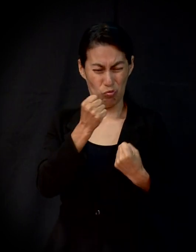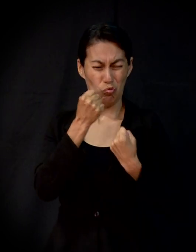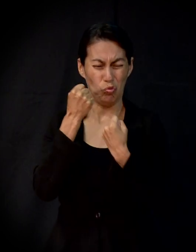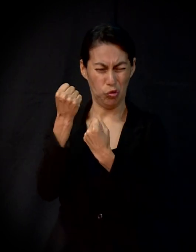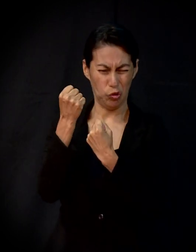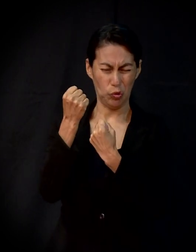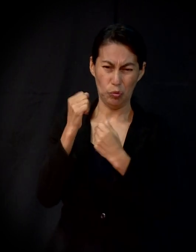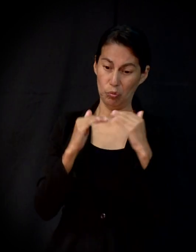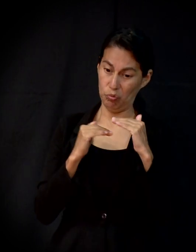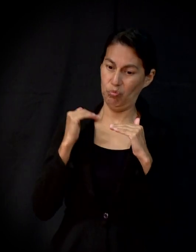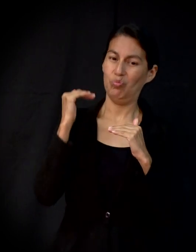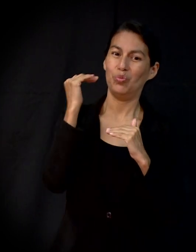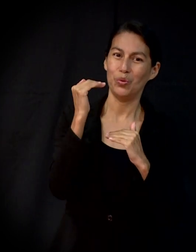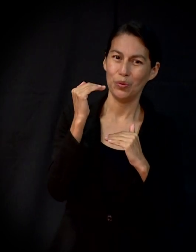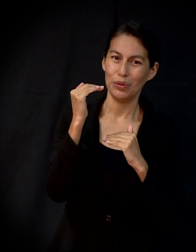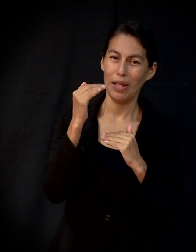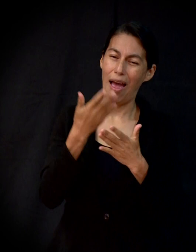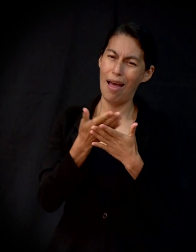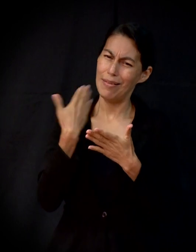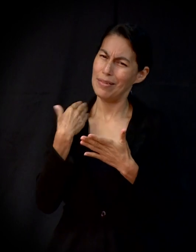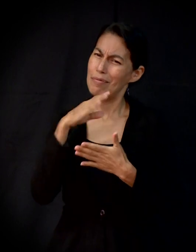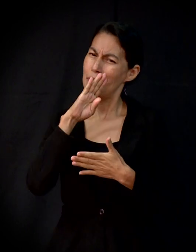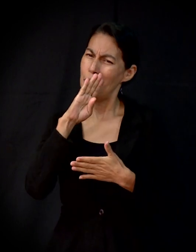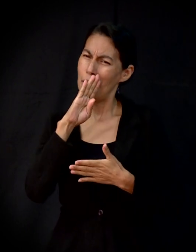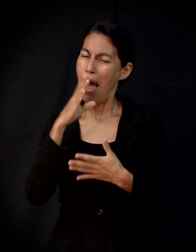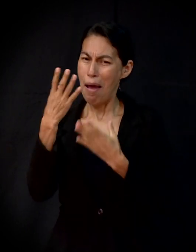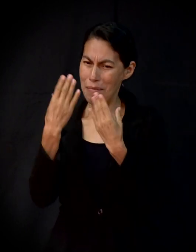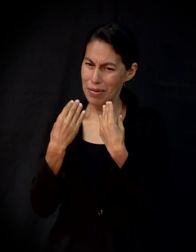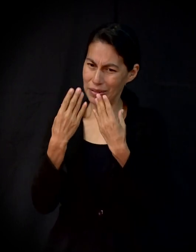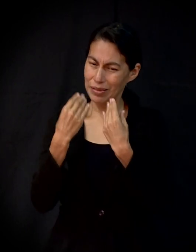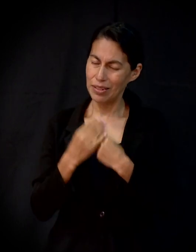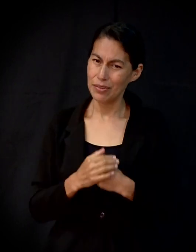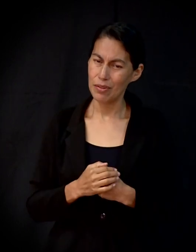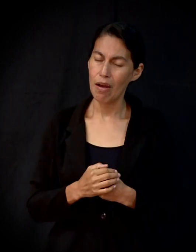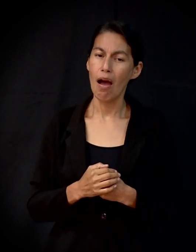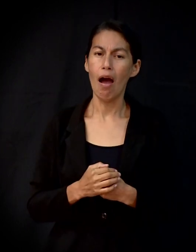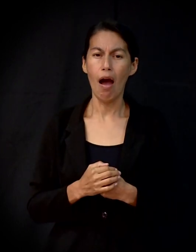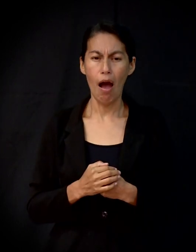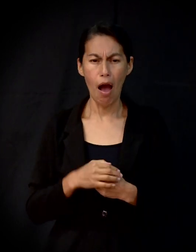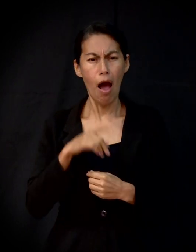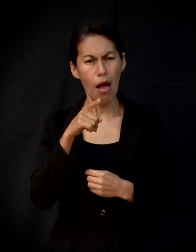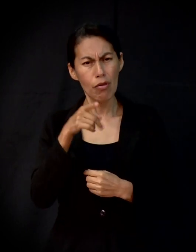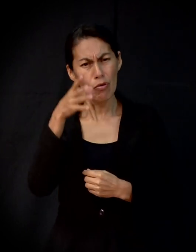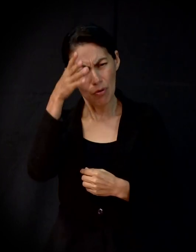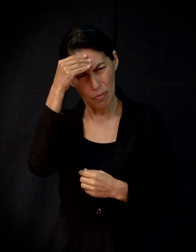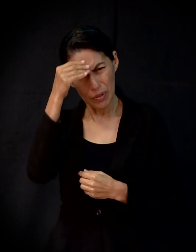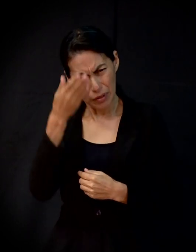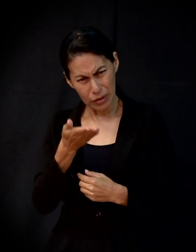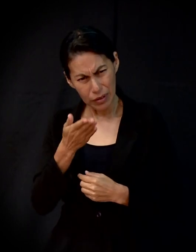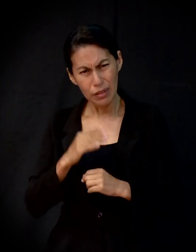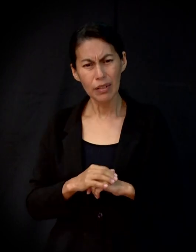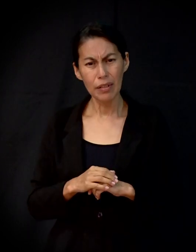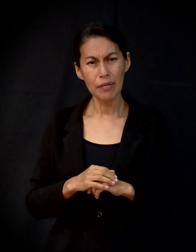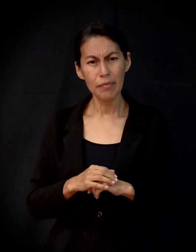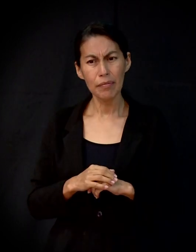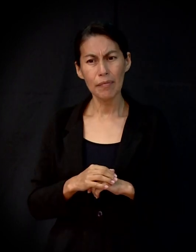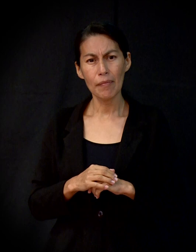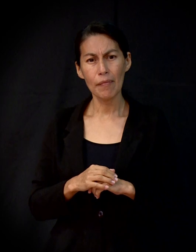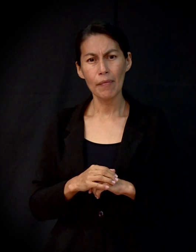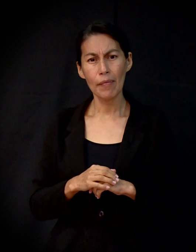que mi mamá me había dicho que tenemos en familia. O sea, tú aprendiste a Dios